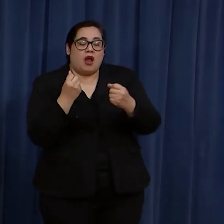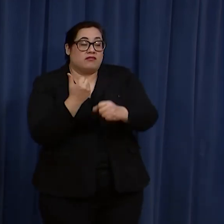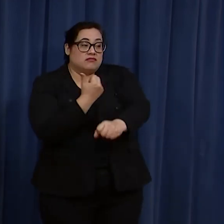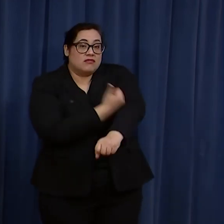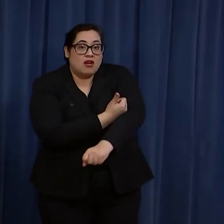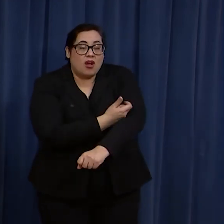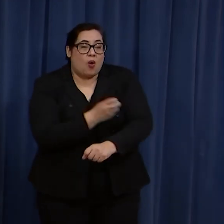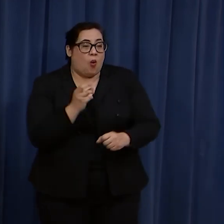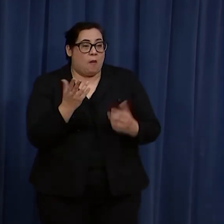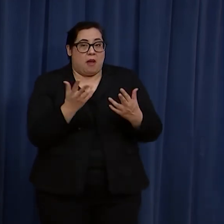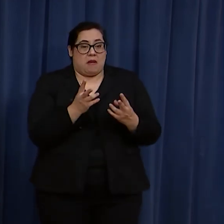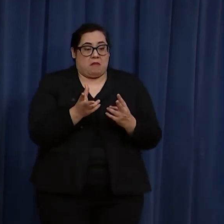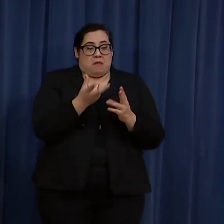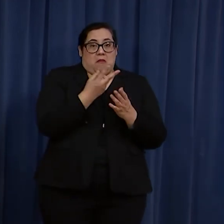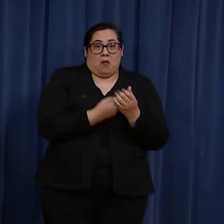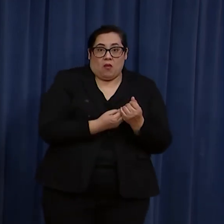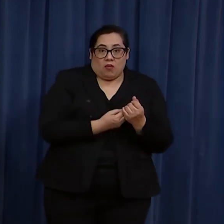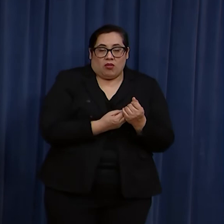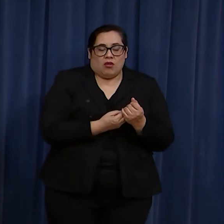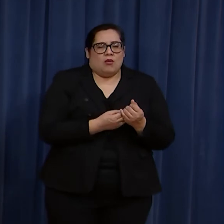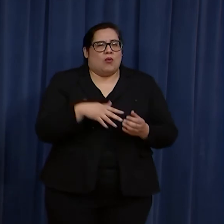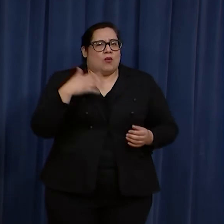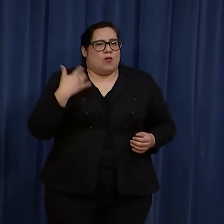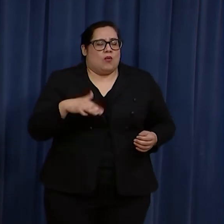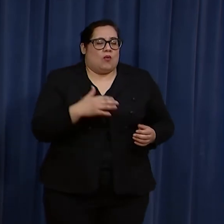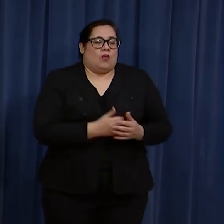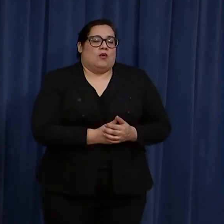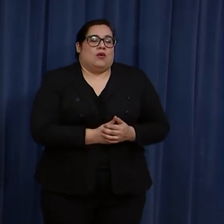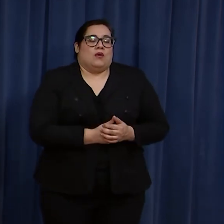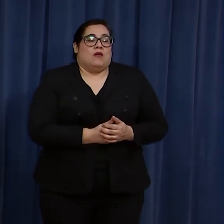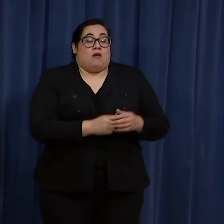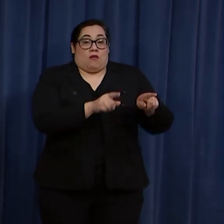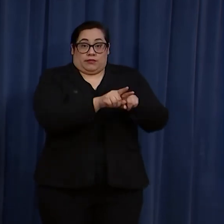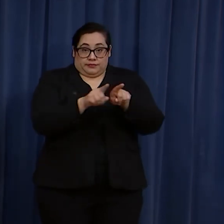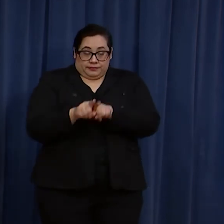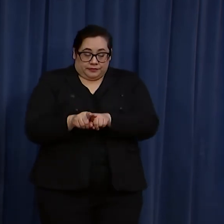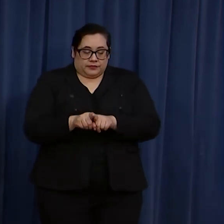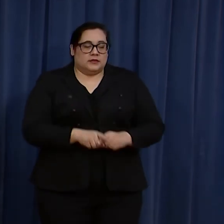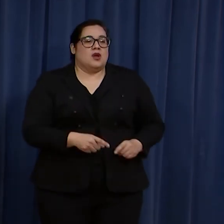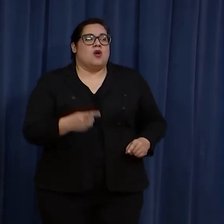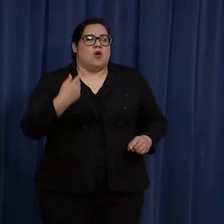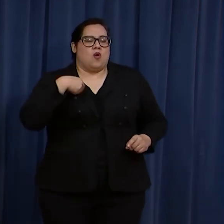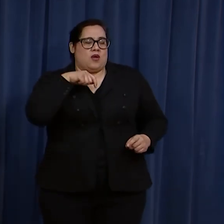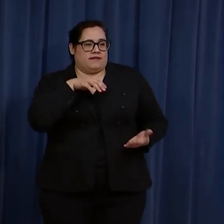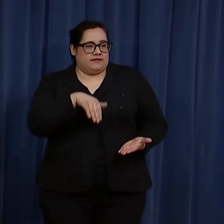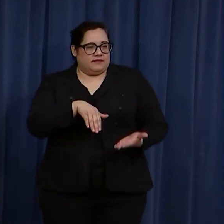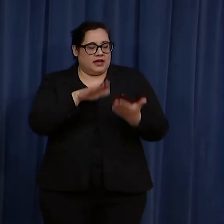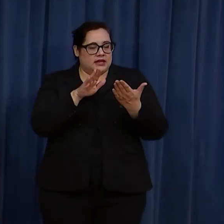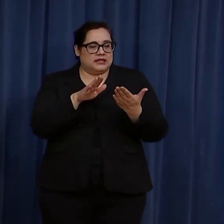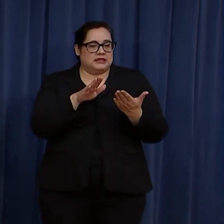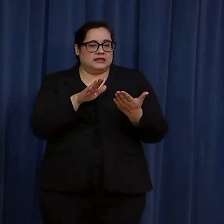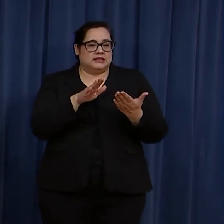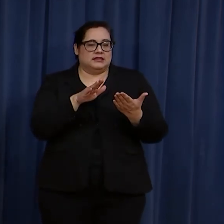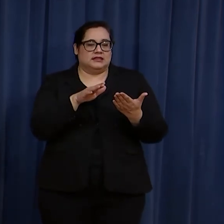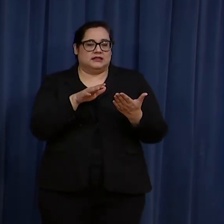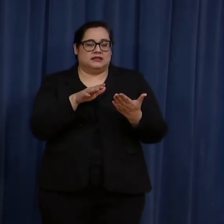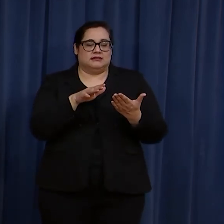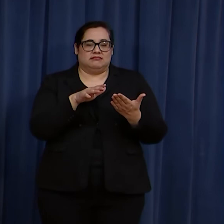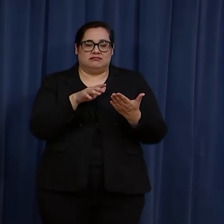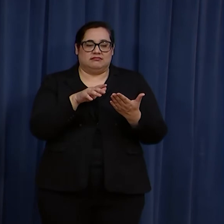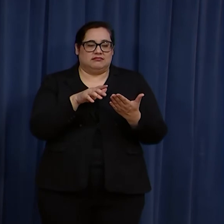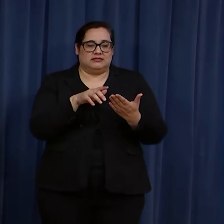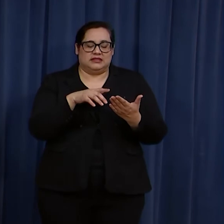o cualquier combinación de ambos. También nos enfrentamos al escenario